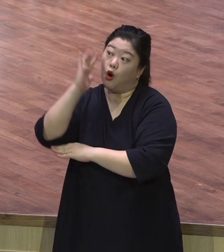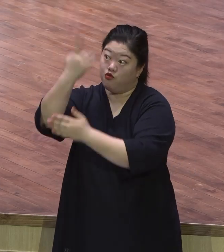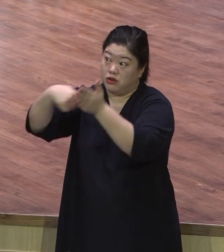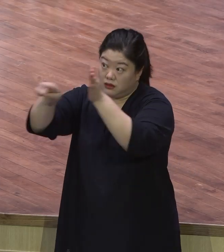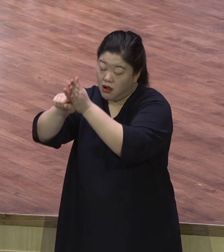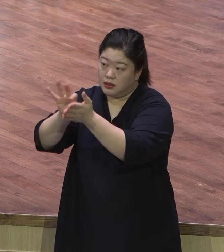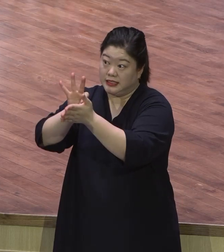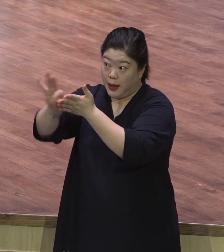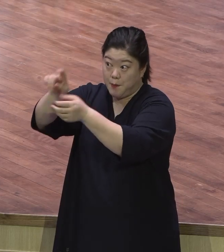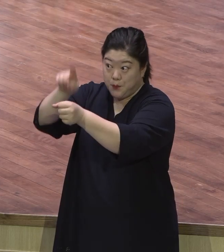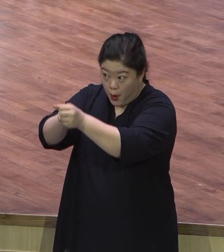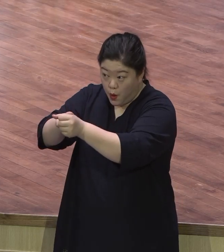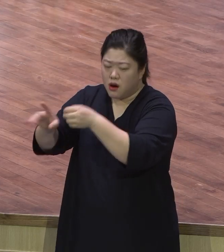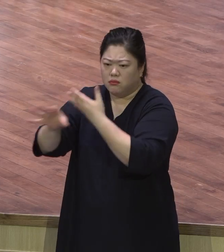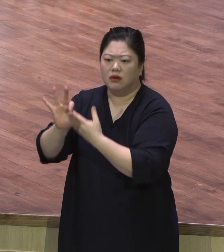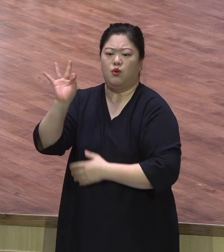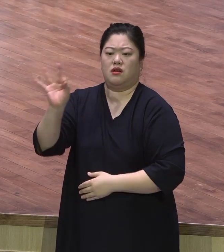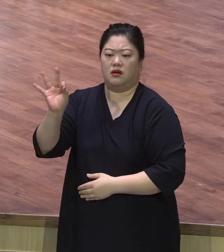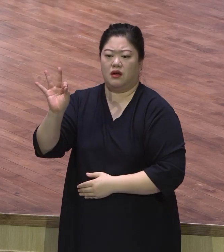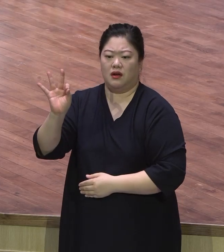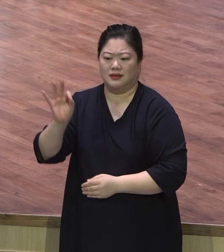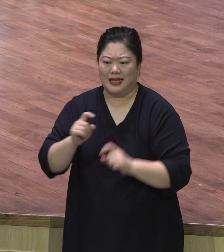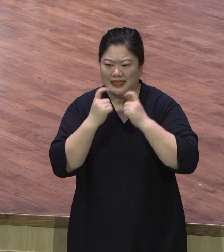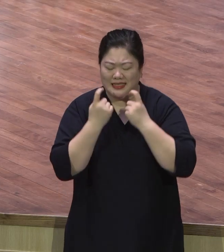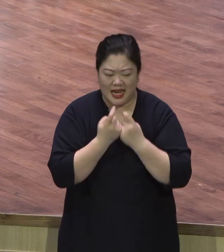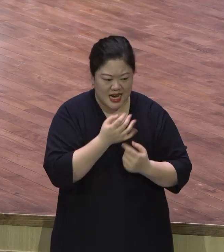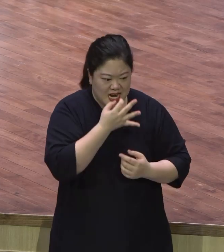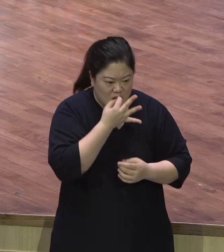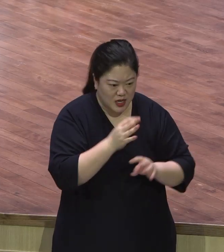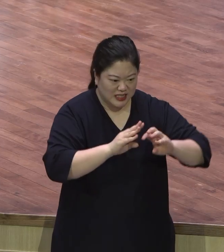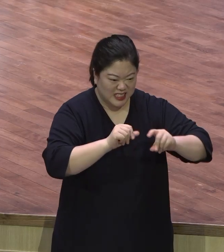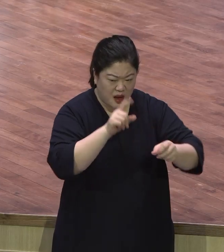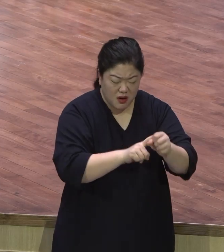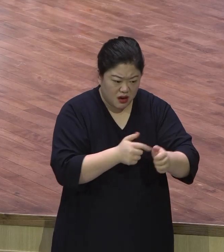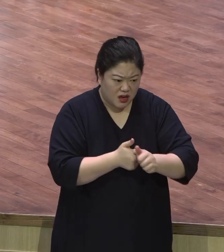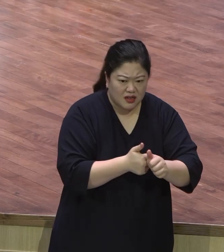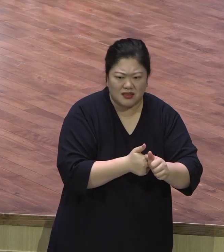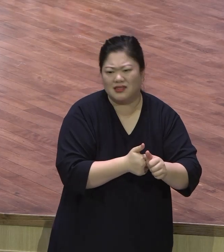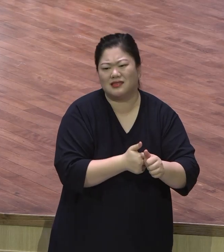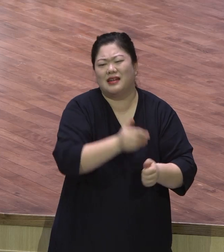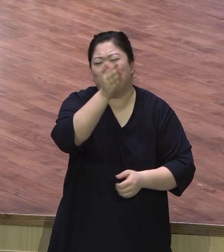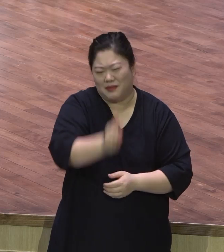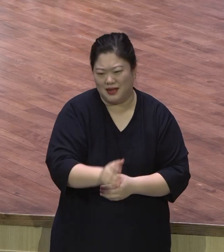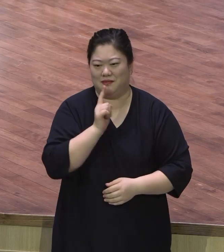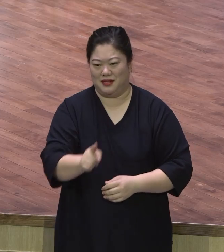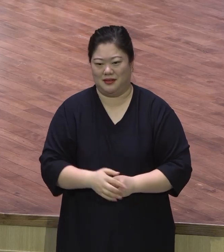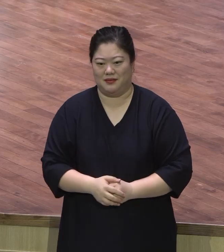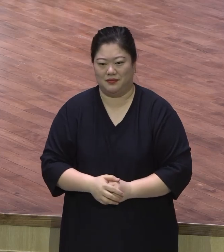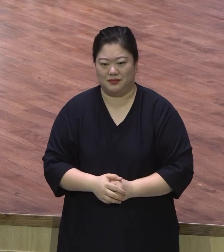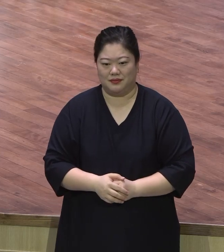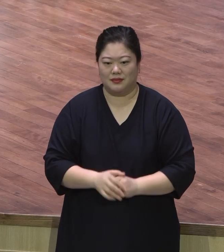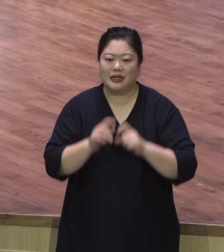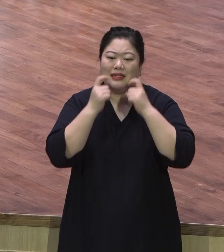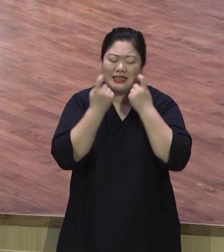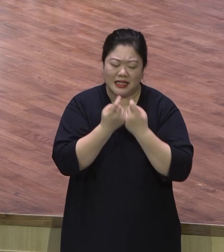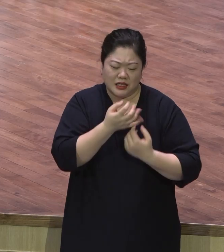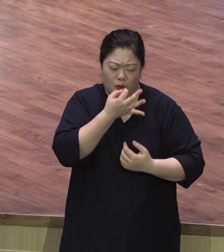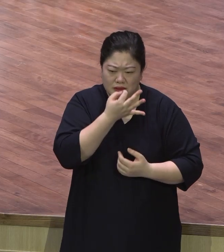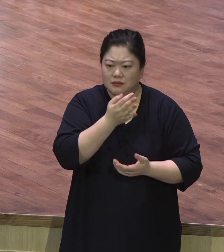사용해라. 그거예요. 한마디로. 하나님의 영광을 위하여 써라. 이것이 결국 너희 자신을 위한 것이다.